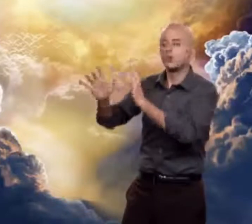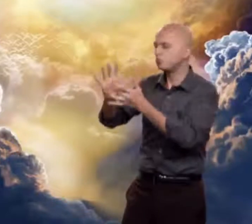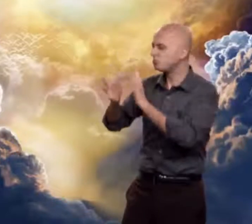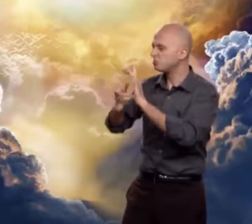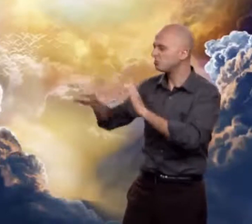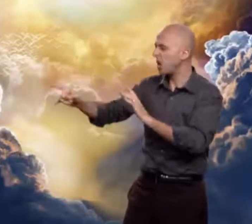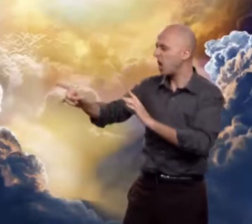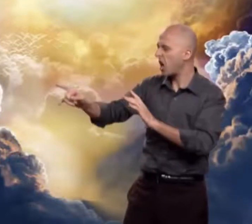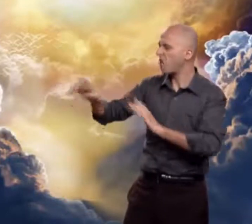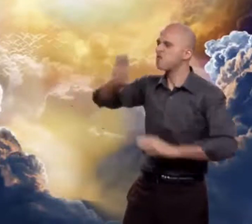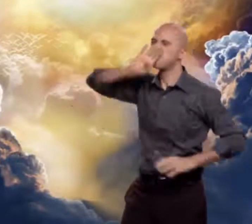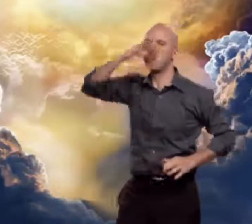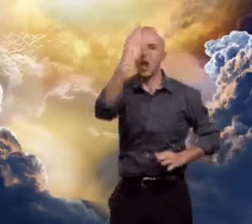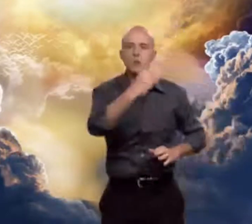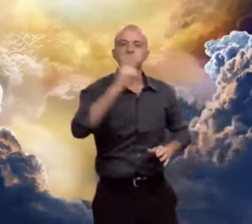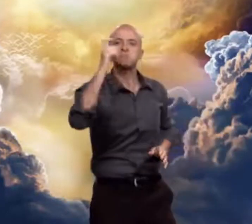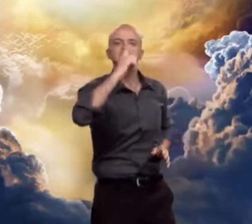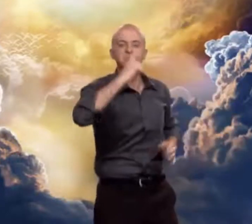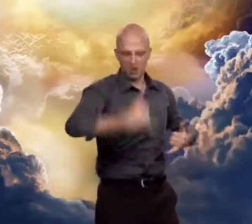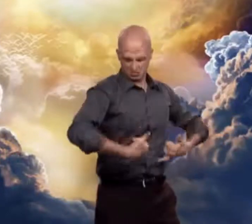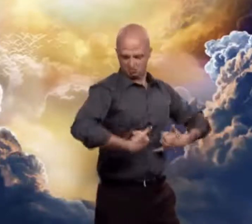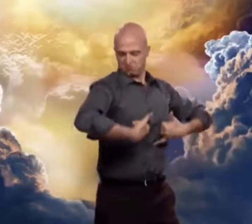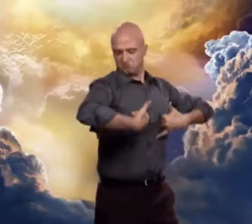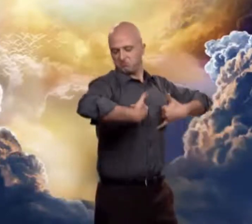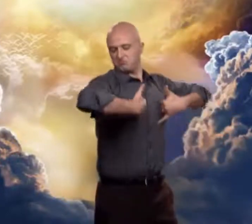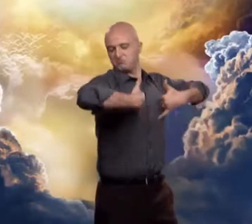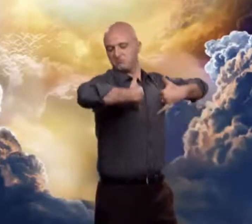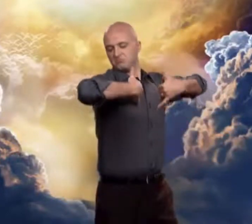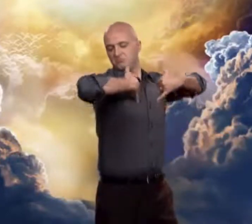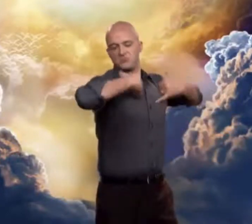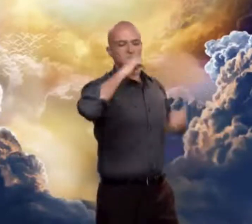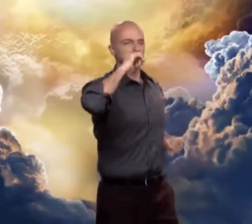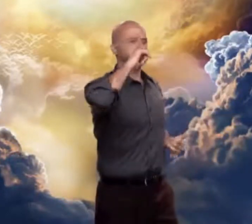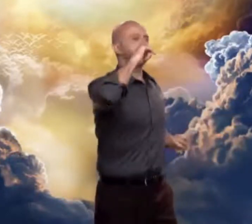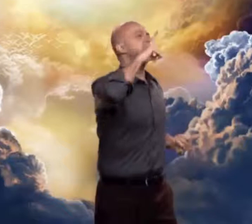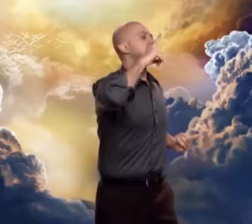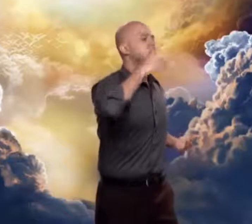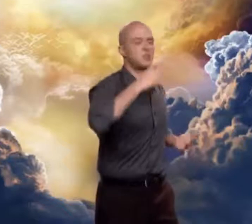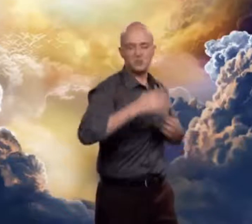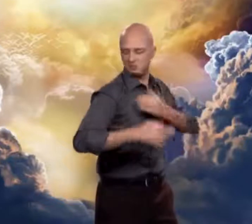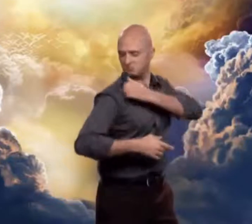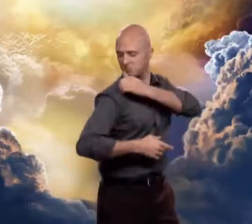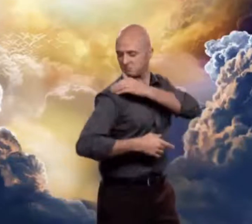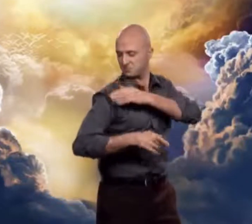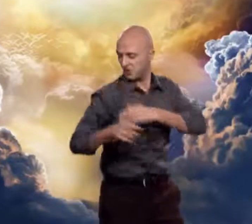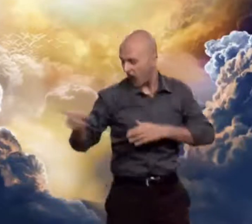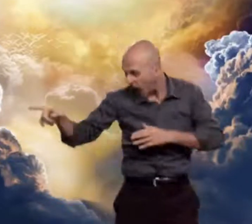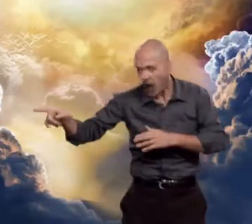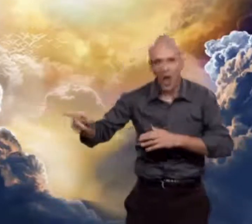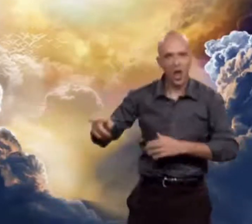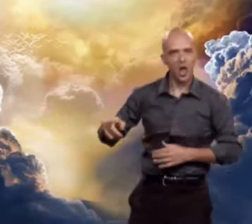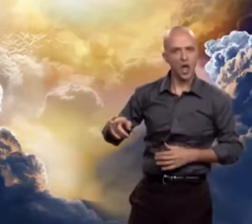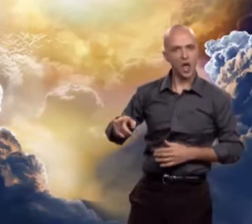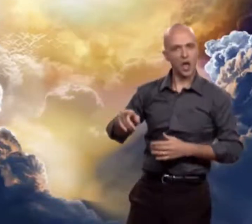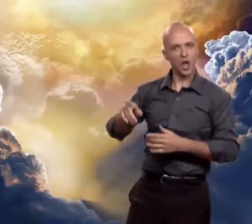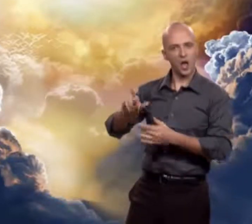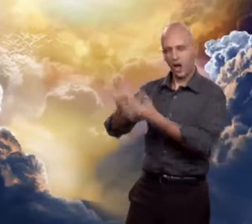seres celestiais. Representou com falsidade o Criador. Era sua tática deixar os anjos